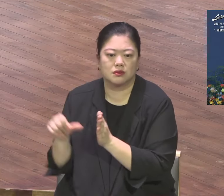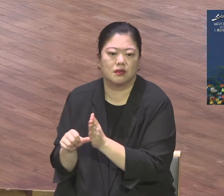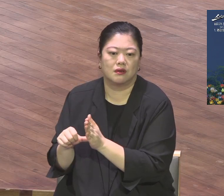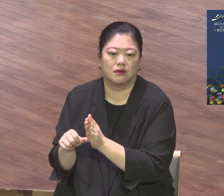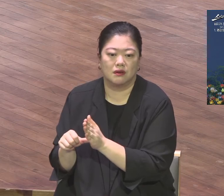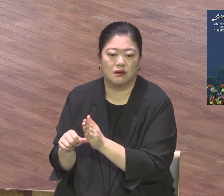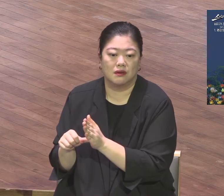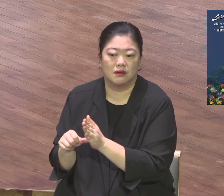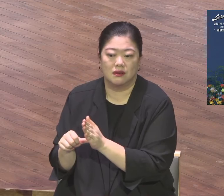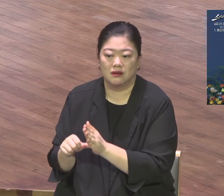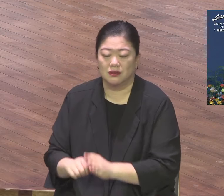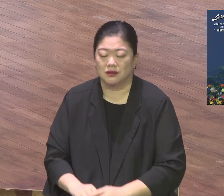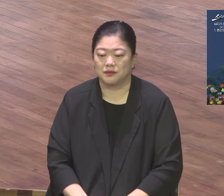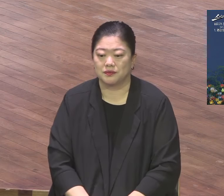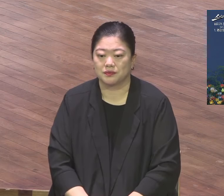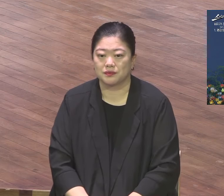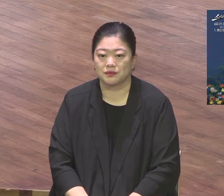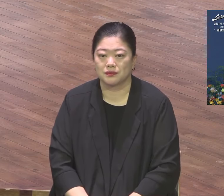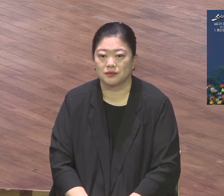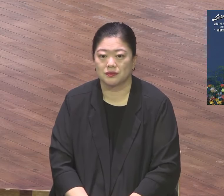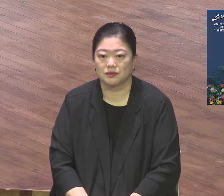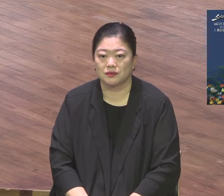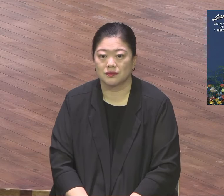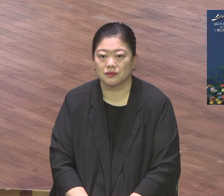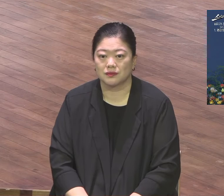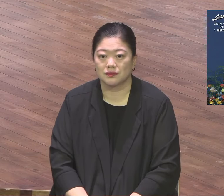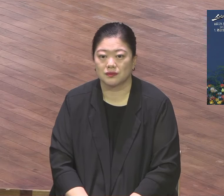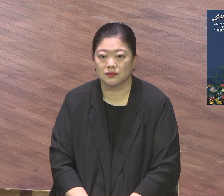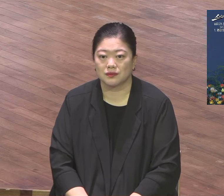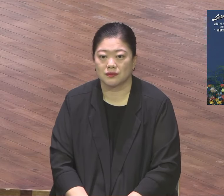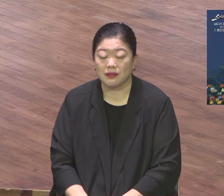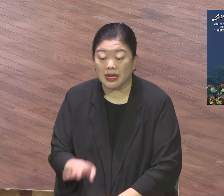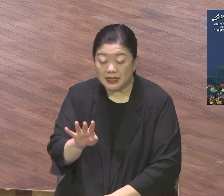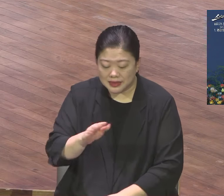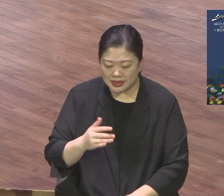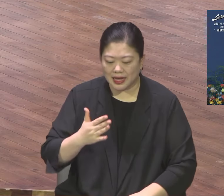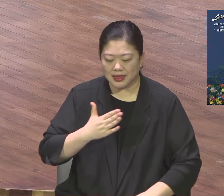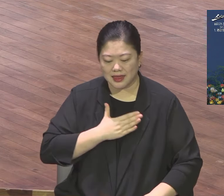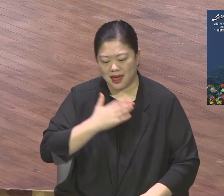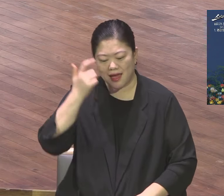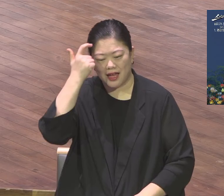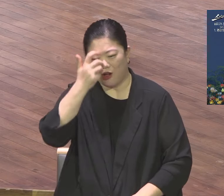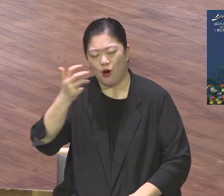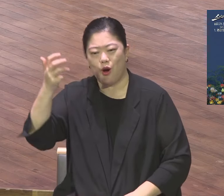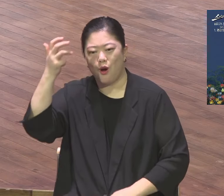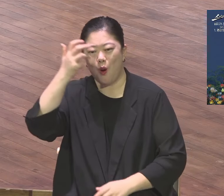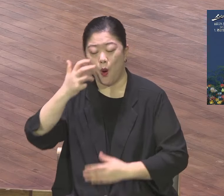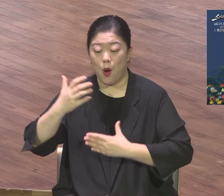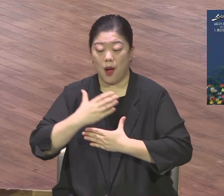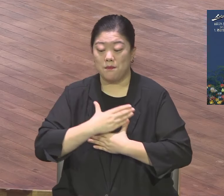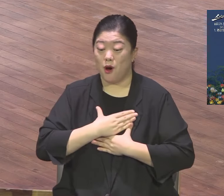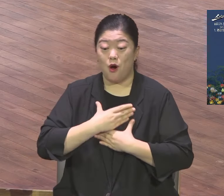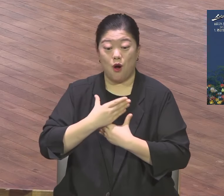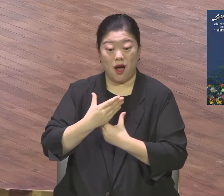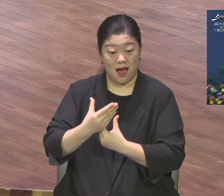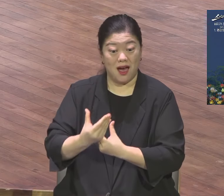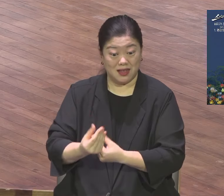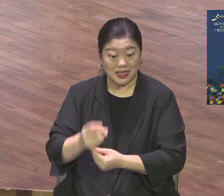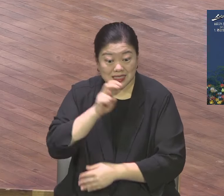남았는데 내 영혼 평안의 찬양을 만들 수 있어요? 이 찬양을 만든